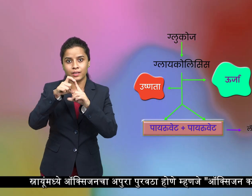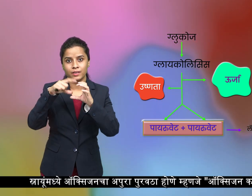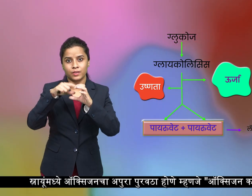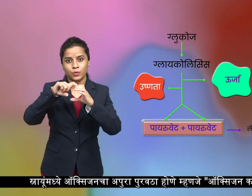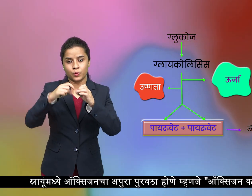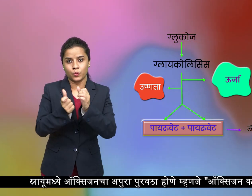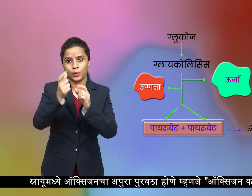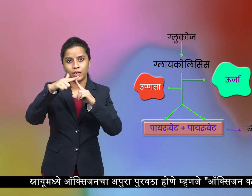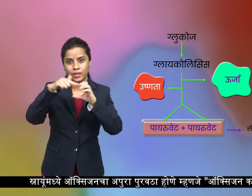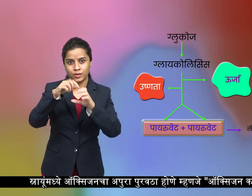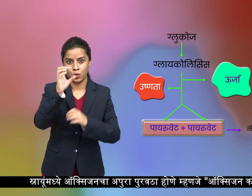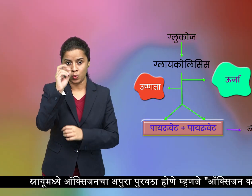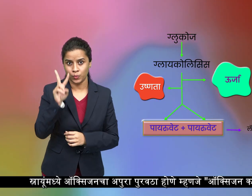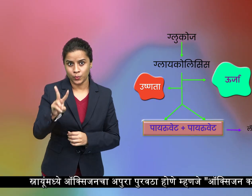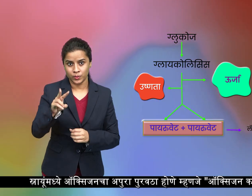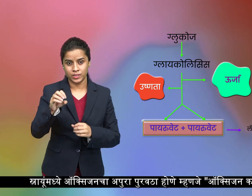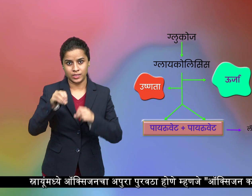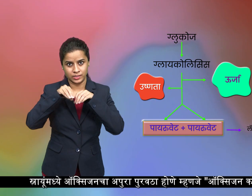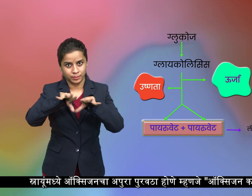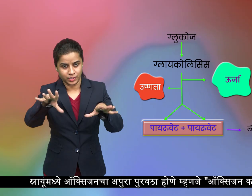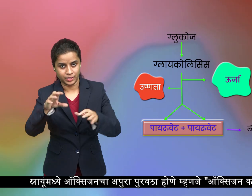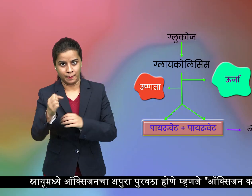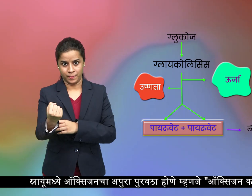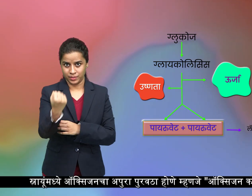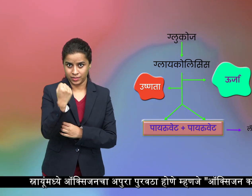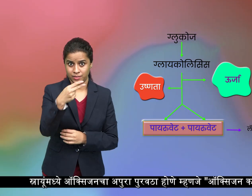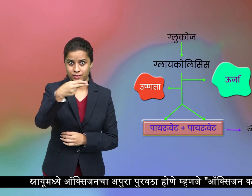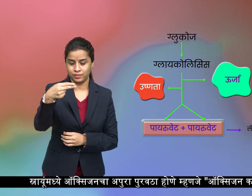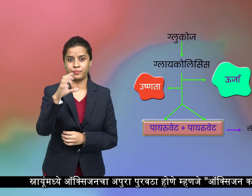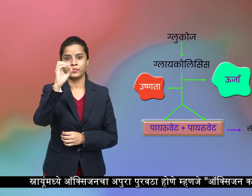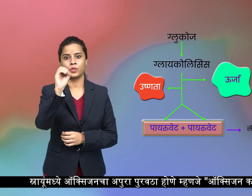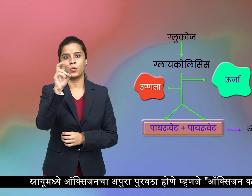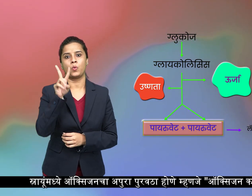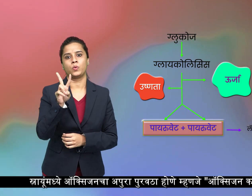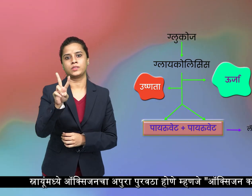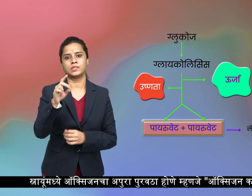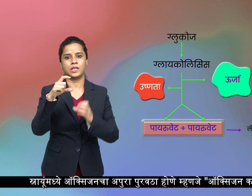स्नायूमध्ये ऑक्सिजनचा अपुरा पुरवठा होणे म्हणजे ऑक्सिजन कर्ज असे म्हणतात.